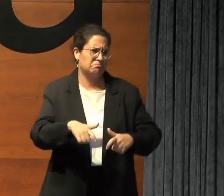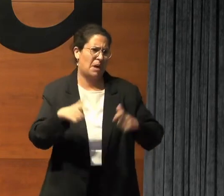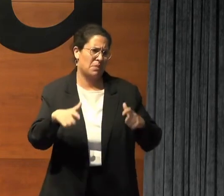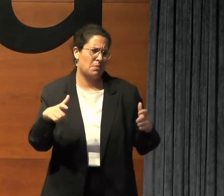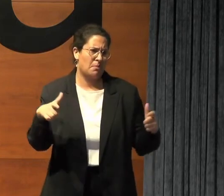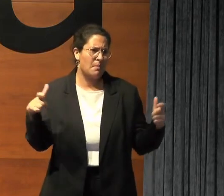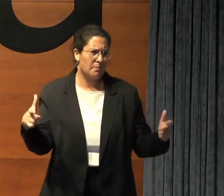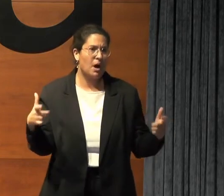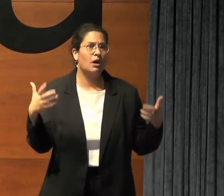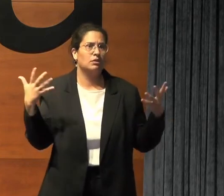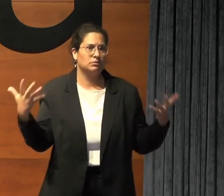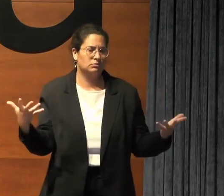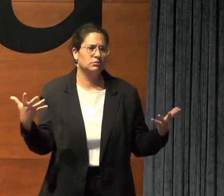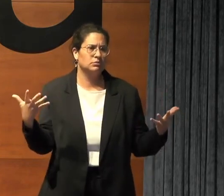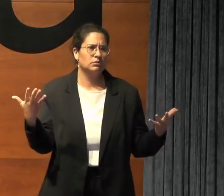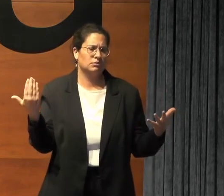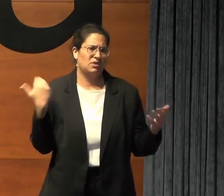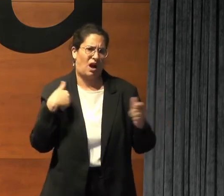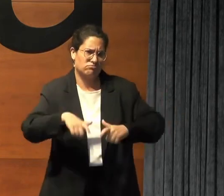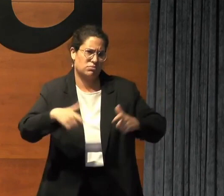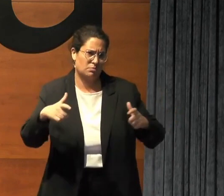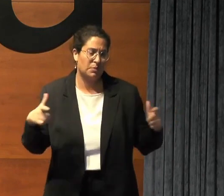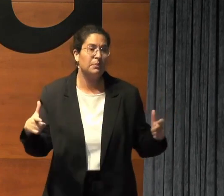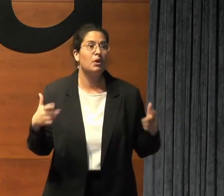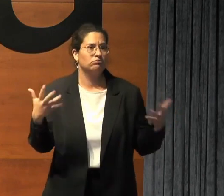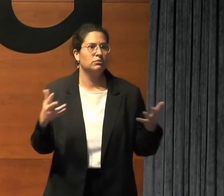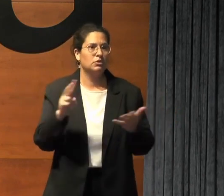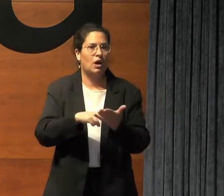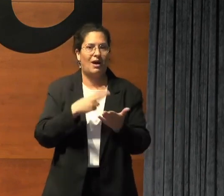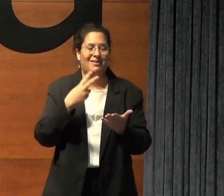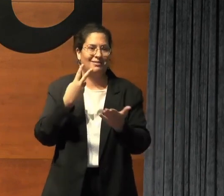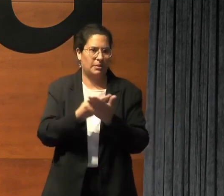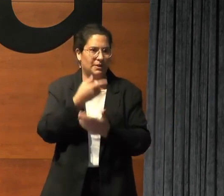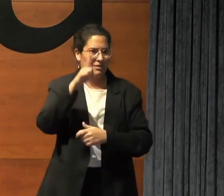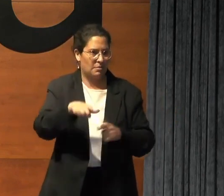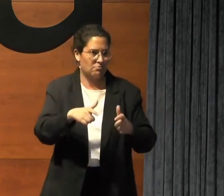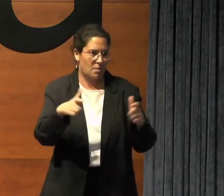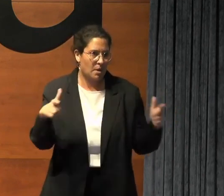Todos sabemos lo que es accesibilidad universal.